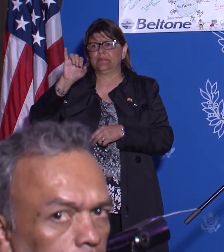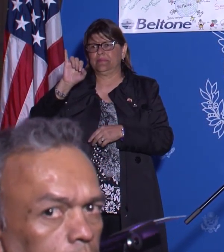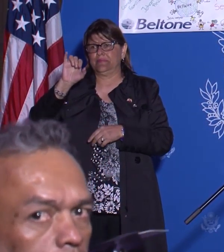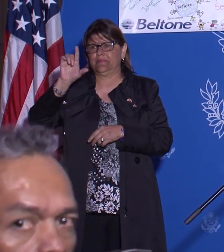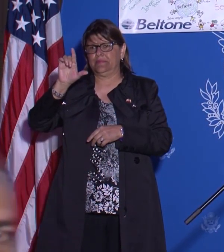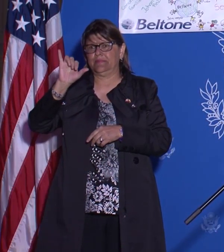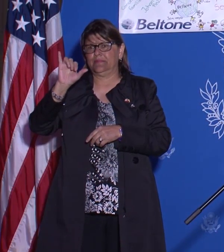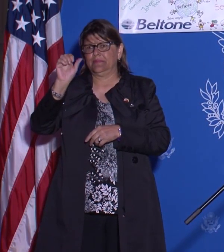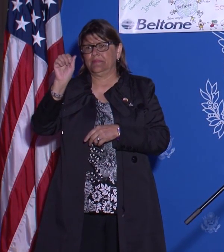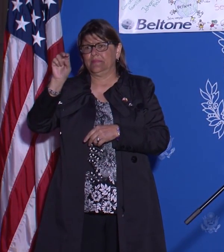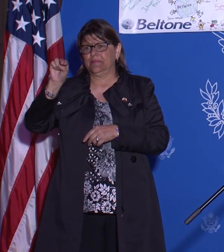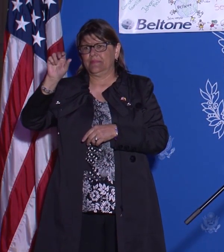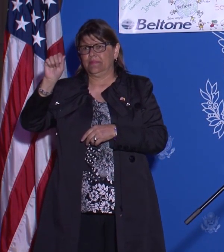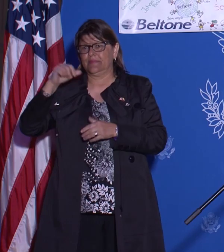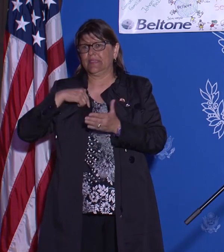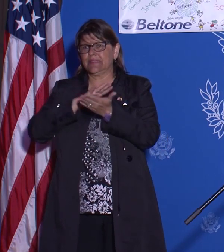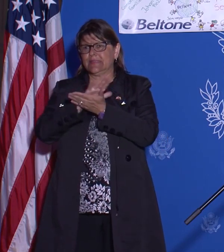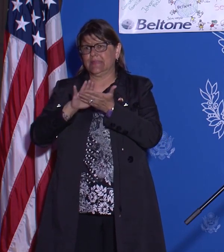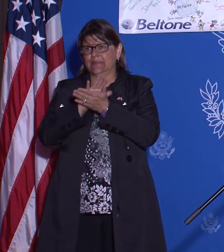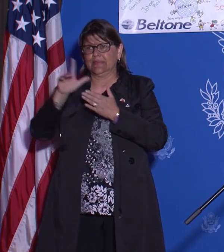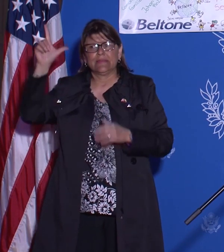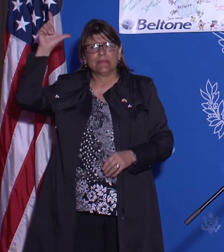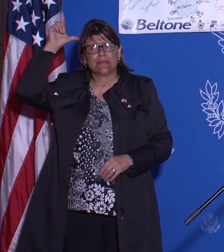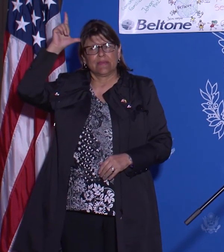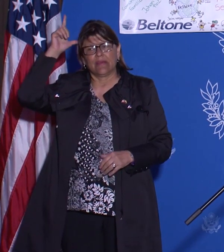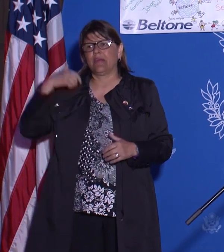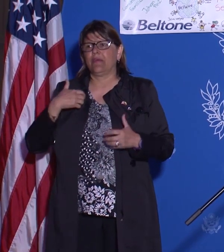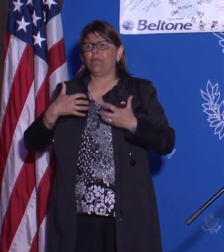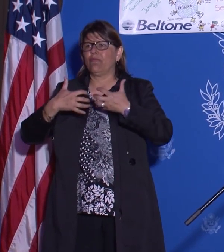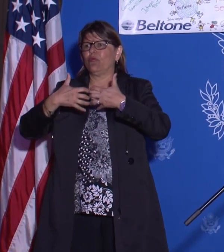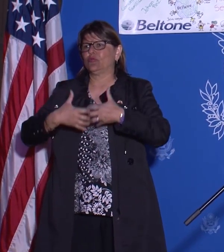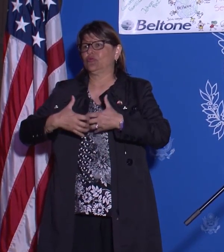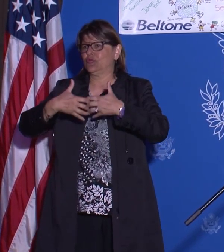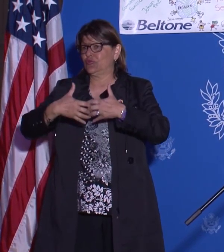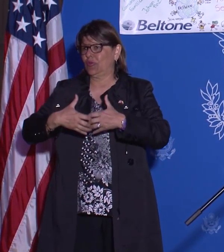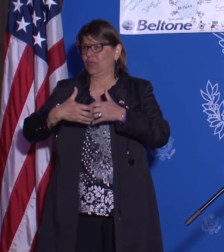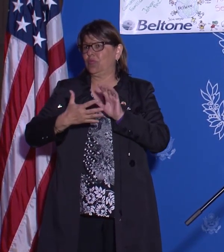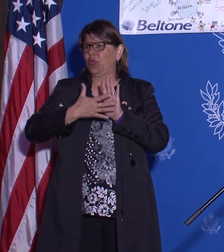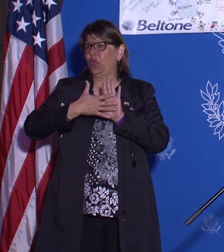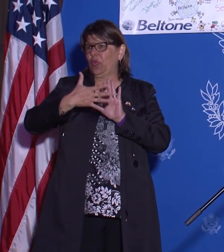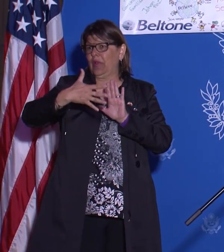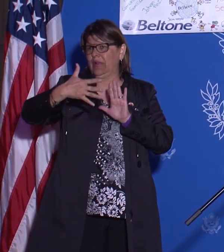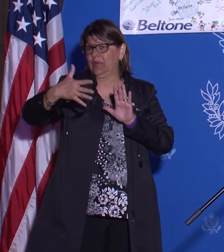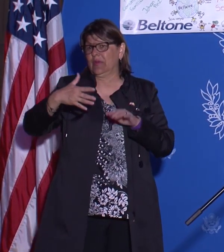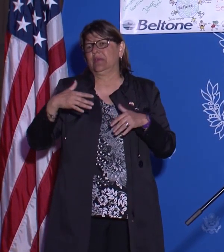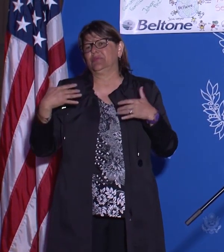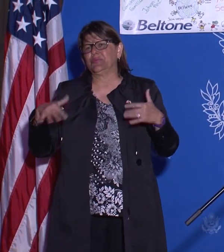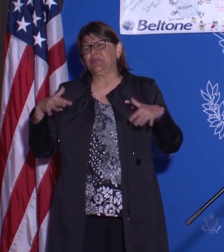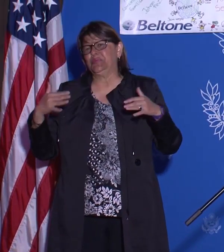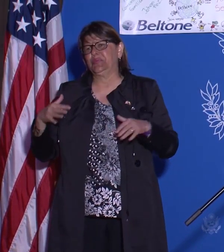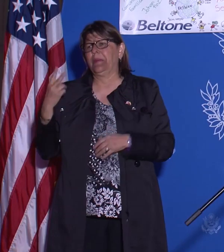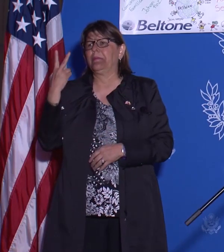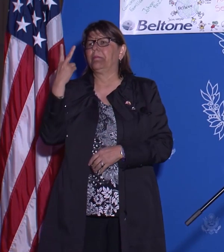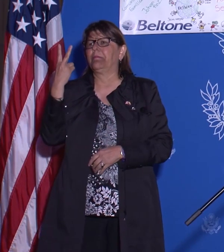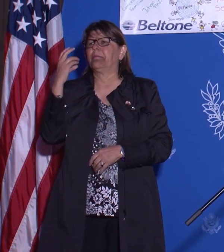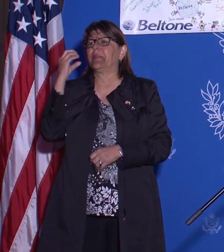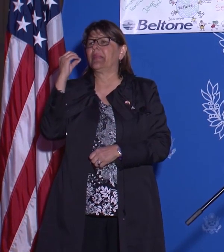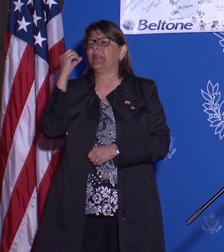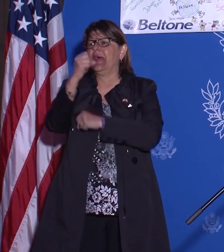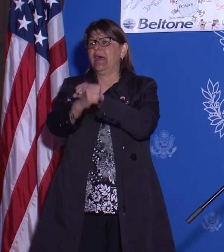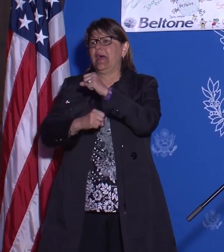Mi nombre es Liliana y mi seña es esta. Mi función en la fundación es